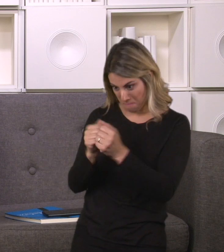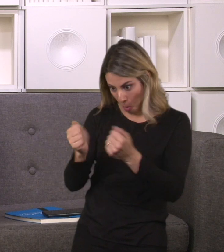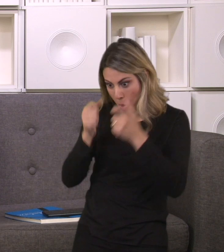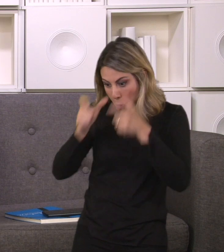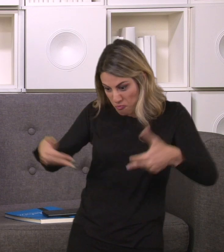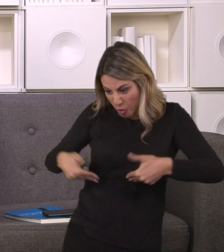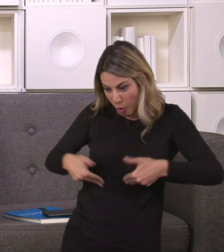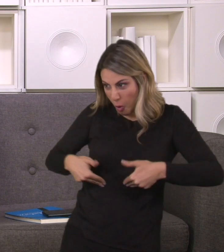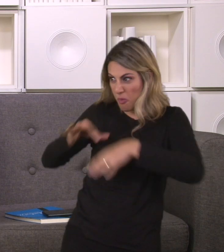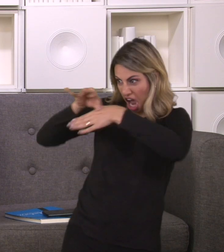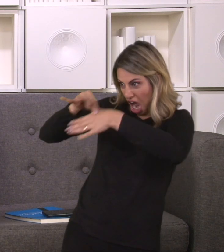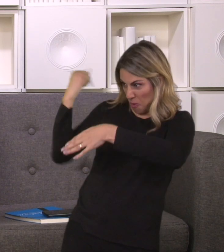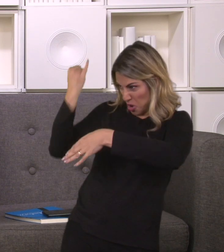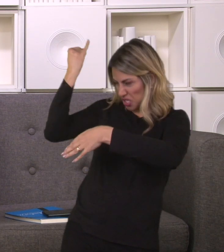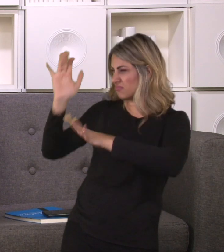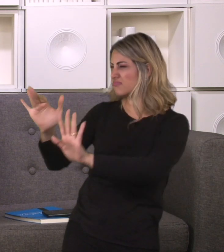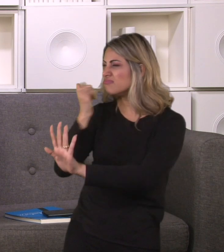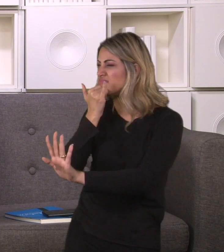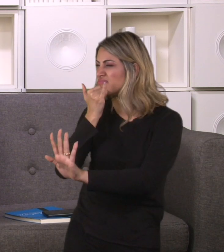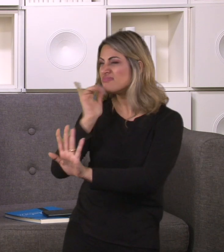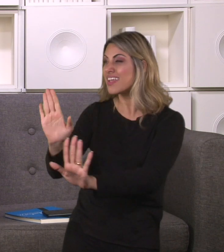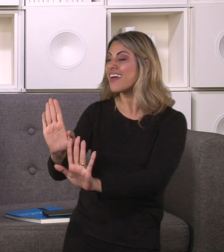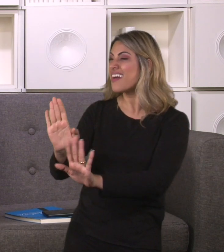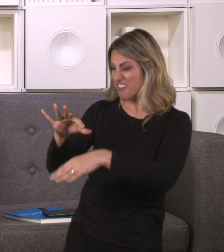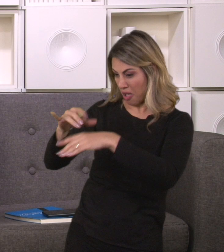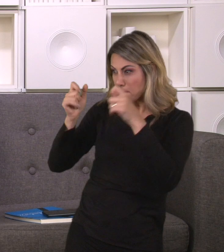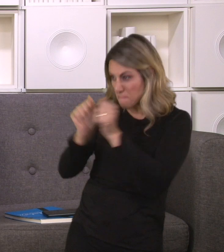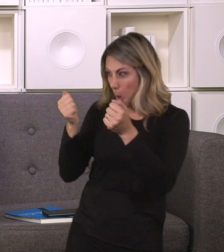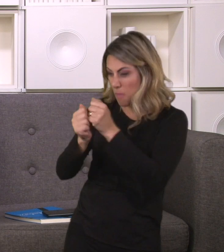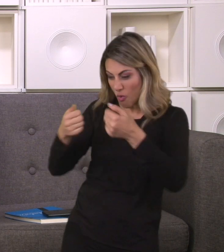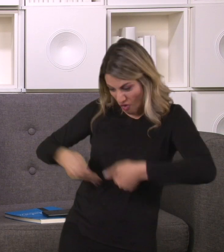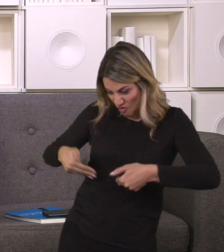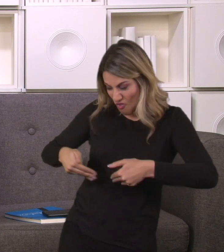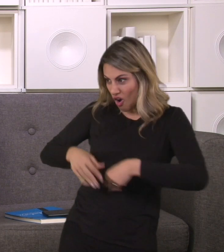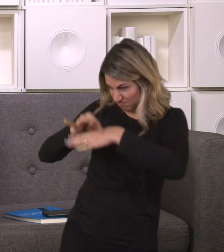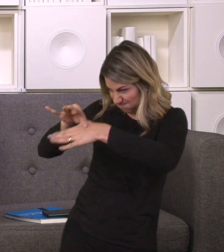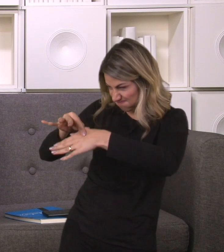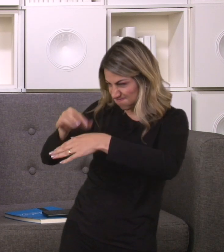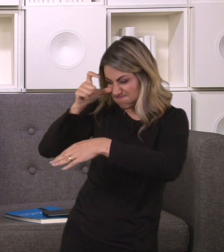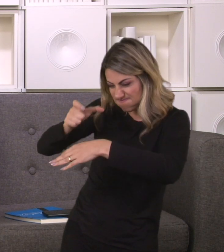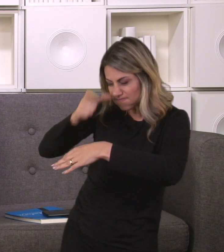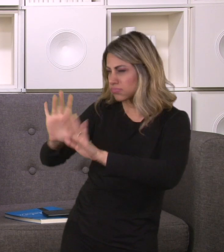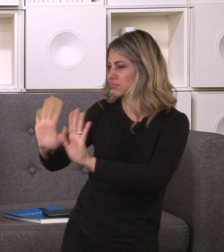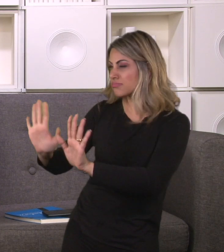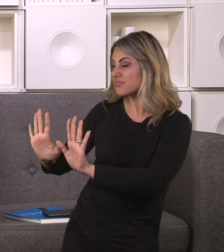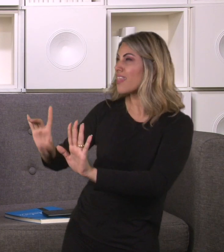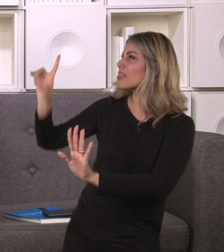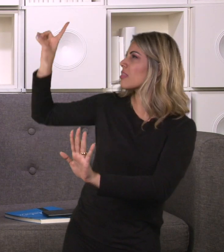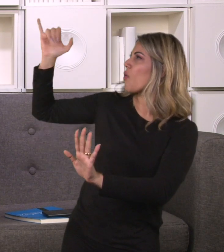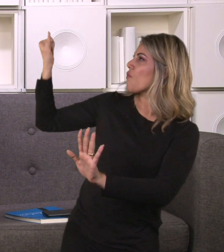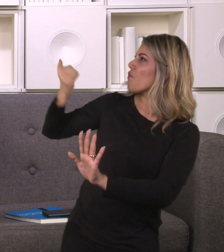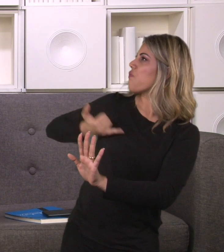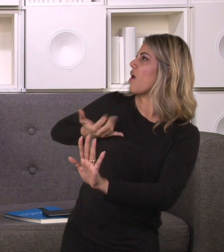o homem, mas de toda palavra que procede da boca de Deus. Que palavra? Esse é o meu filho amado em quem eu tenho prazer. Então Jesus diz,